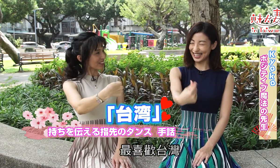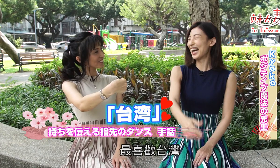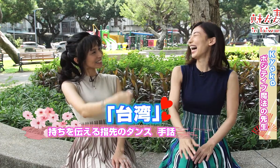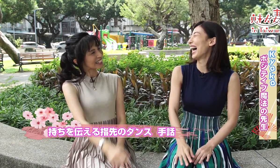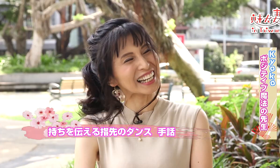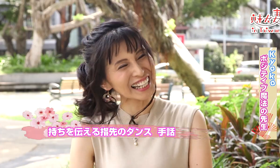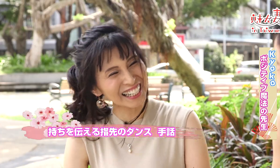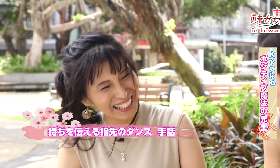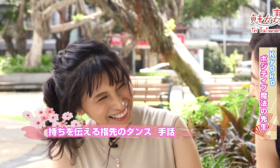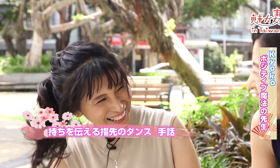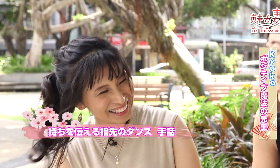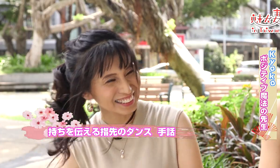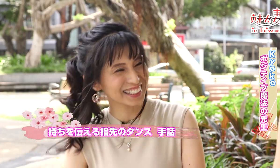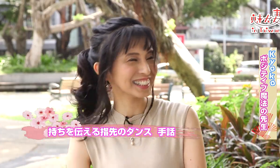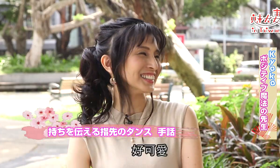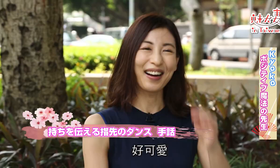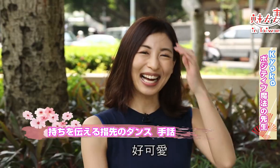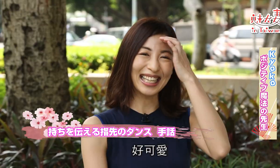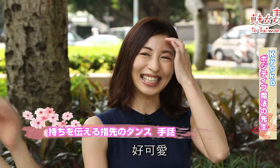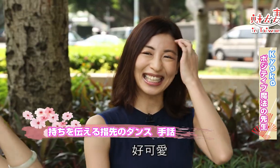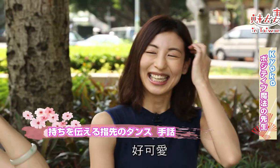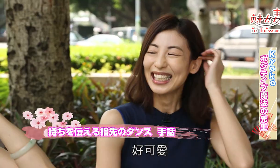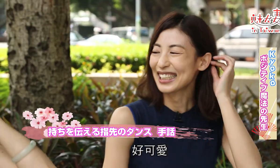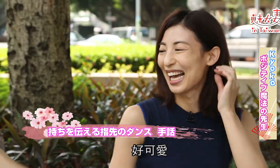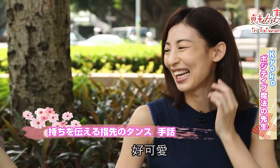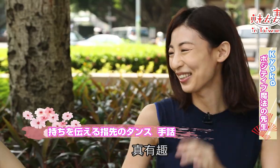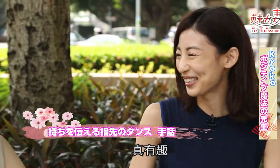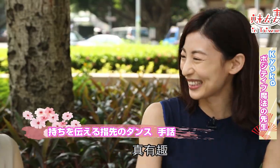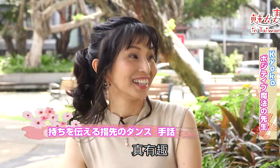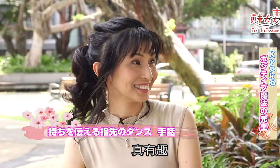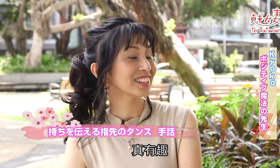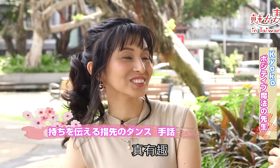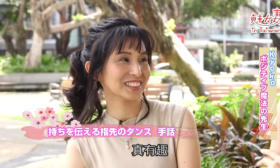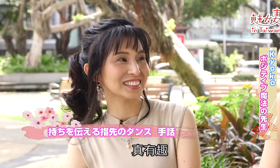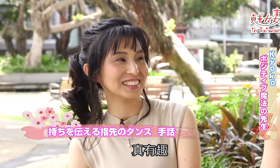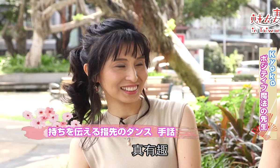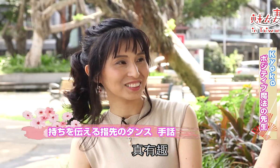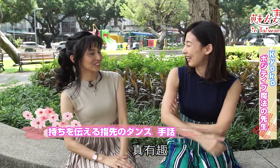璧。 可愛 い、 そうそうそう、 楽しいですね。 楽しい。